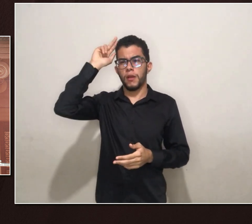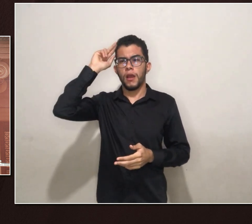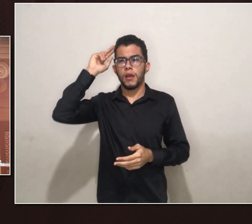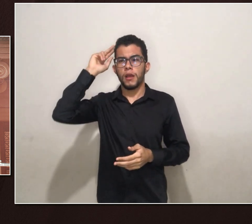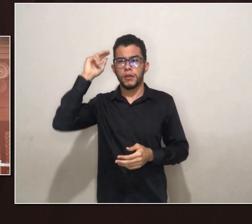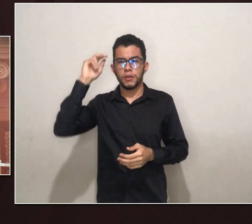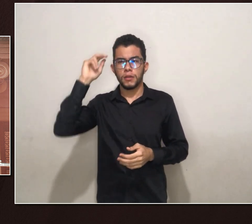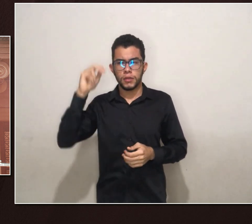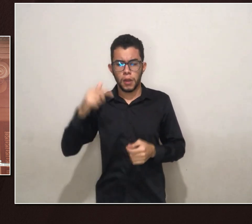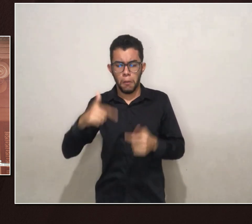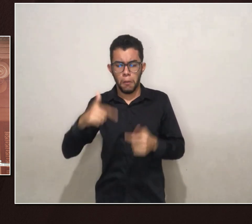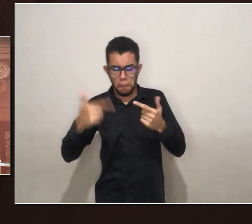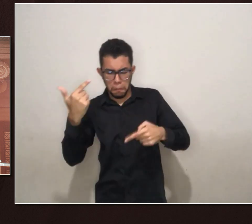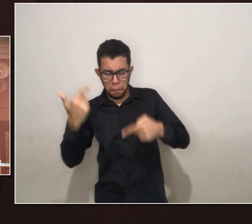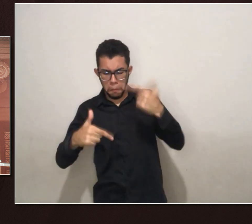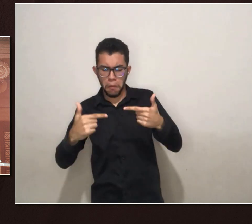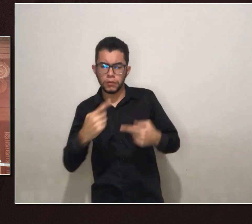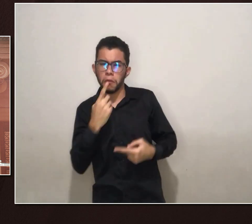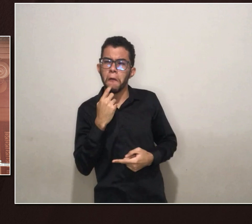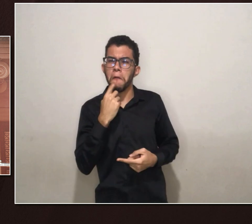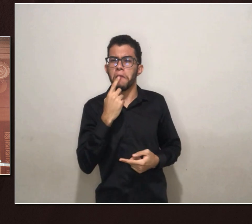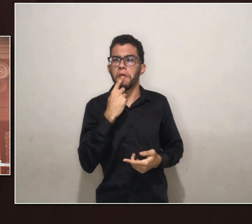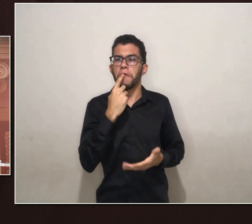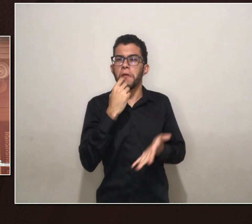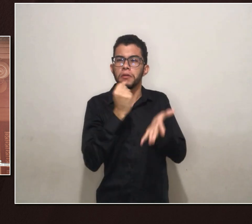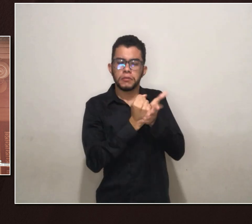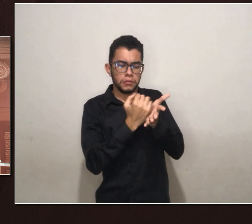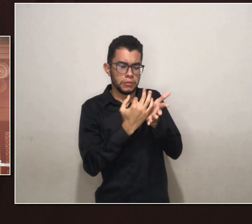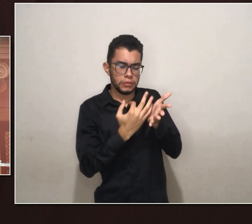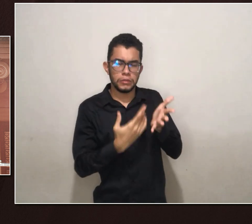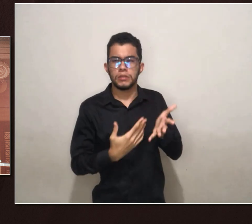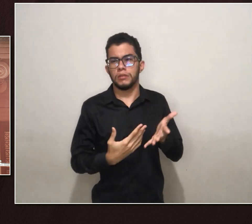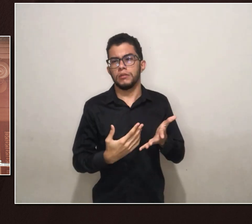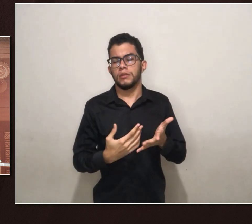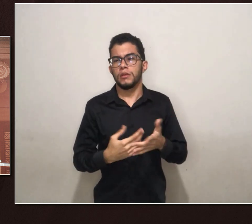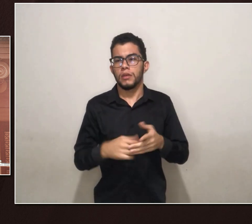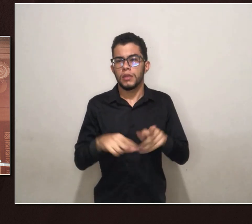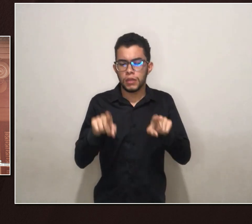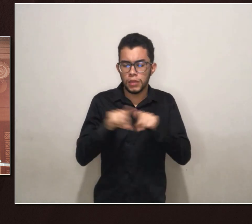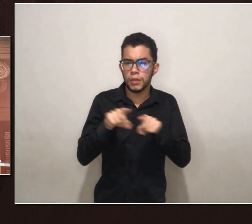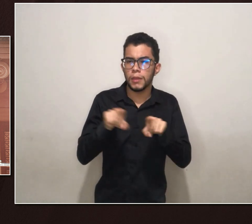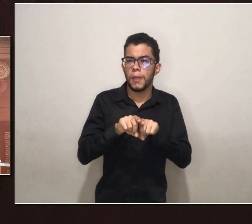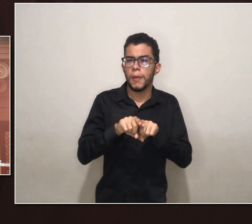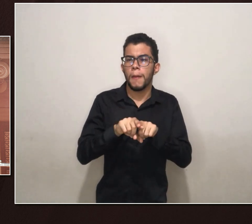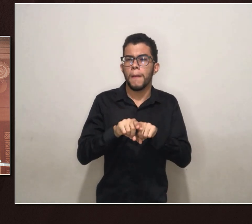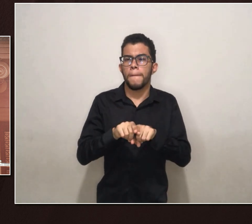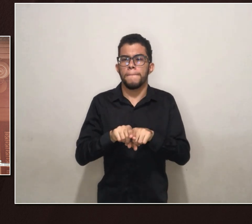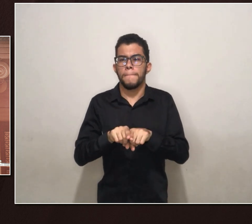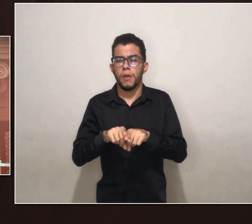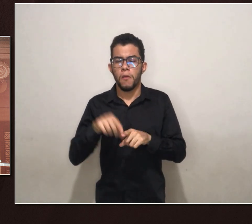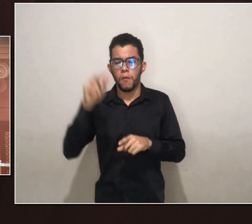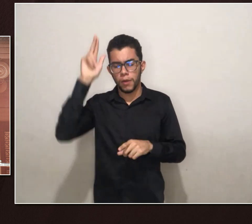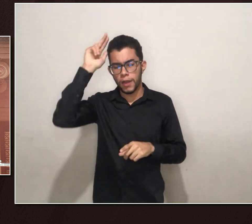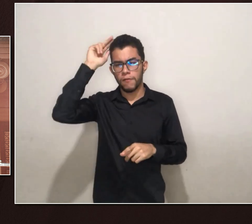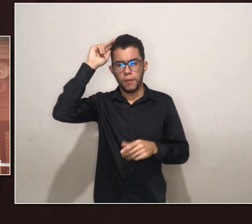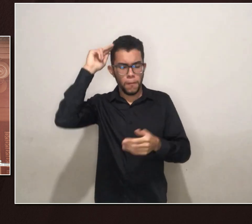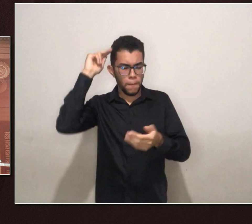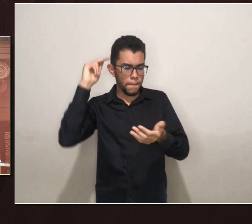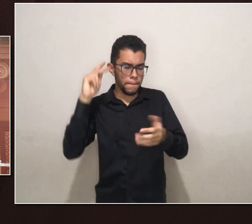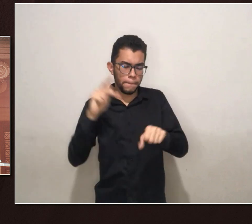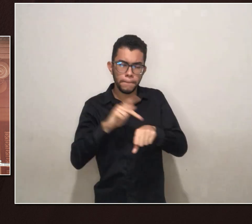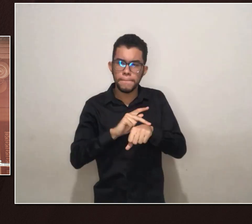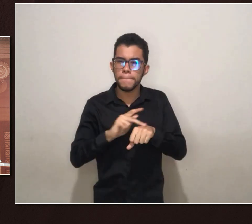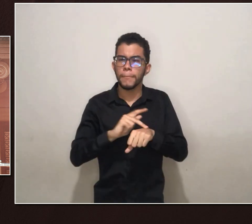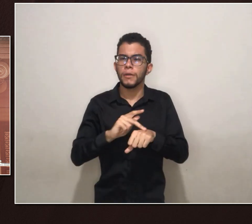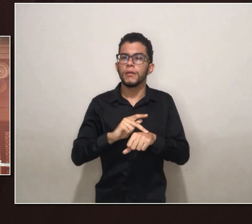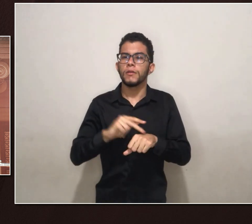de homens, e também o cavalo preto, que representa a escassez de alimento, a fome, e